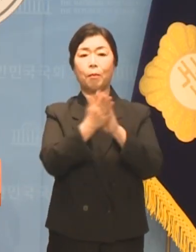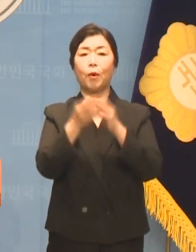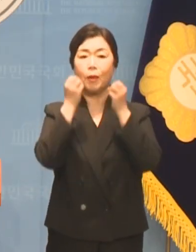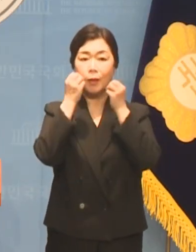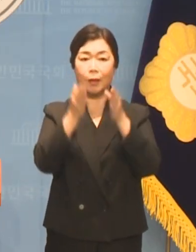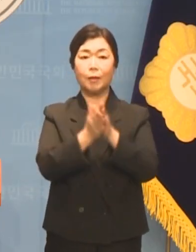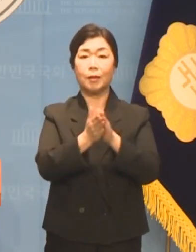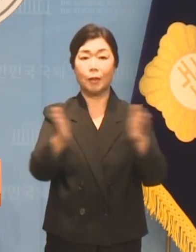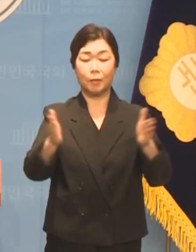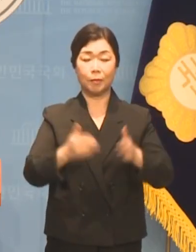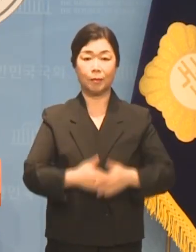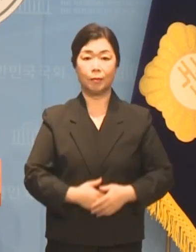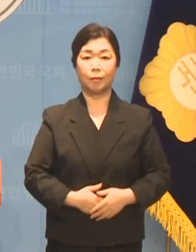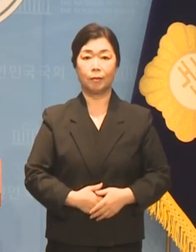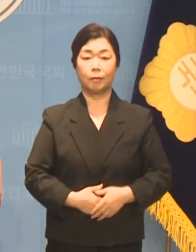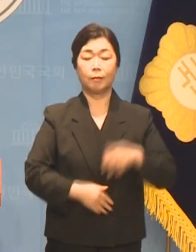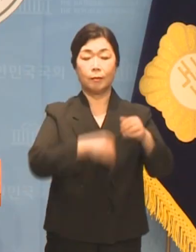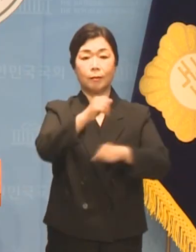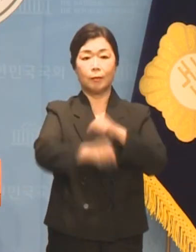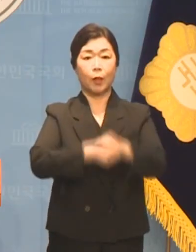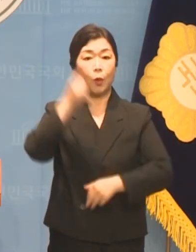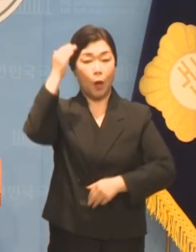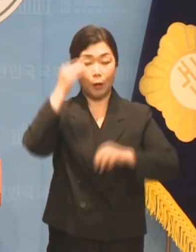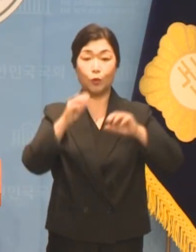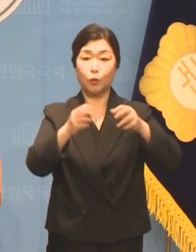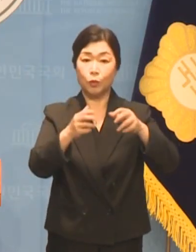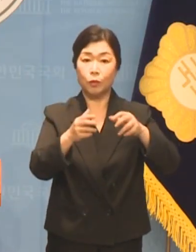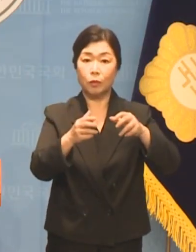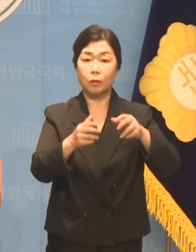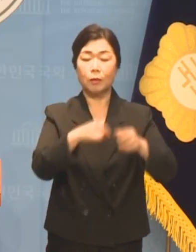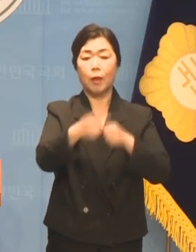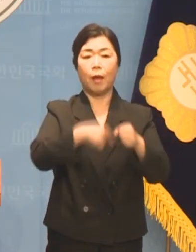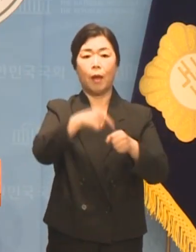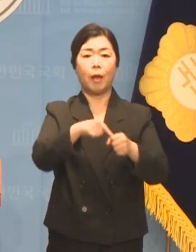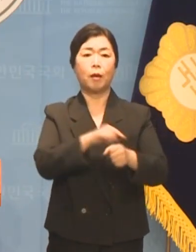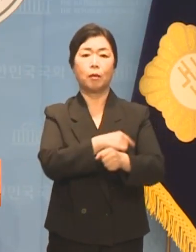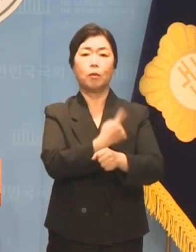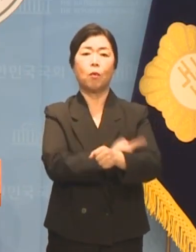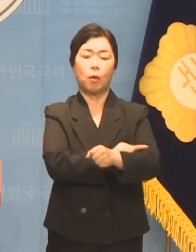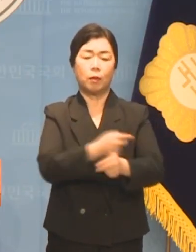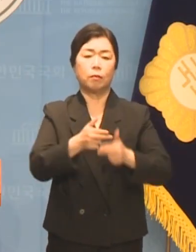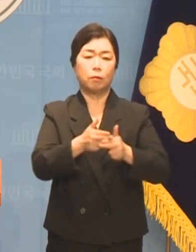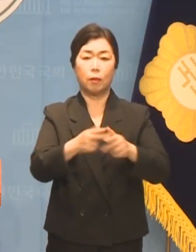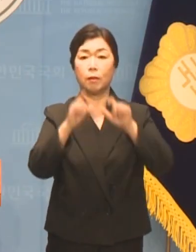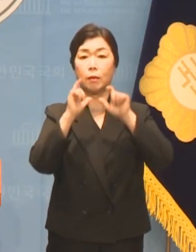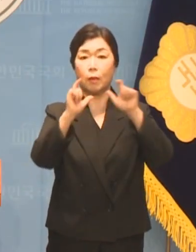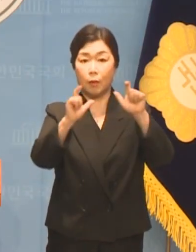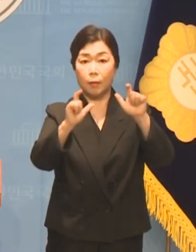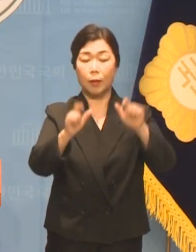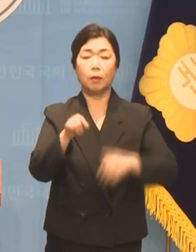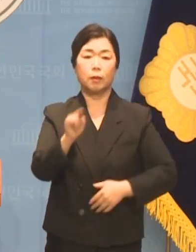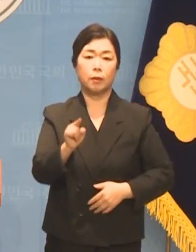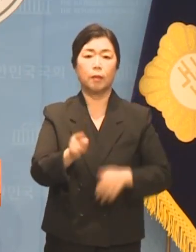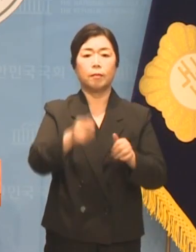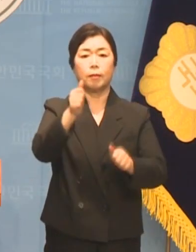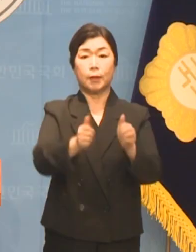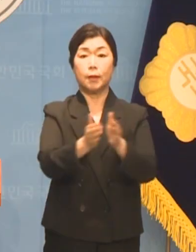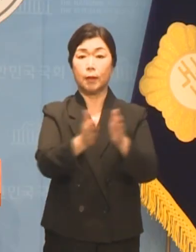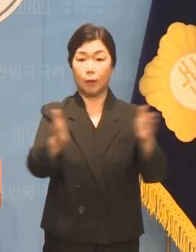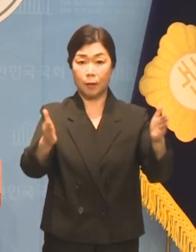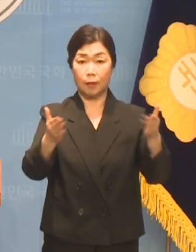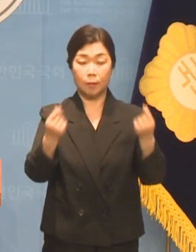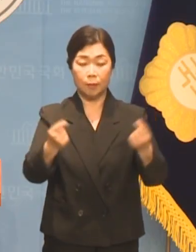시작하겠습니다. 자유 대한민국 핵 주권을 선언합니다. 이것이 게임